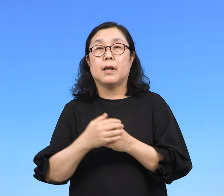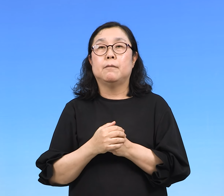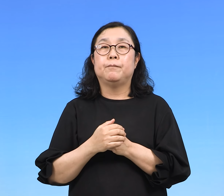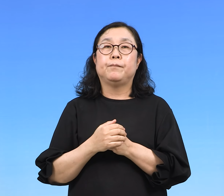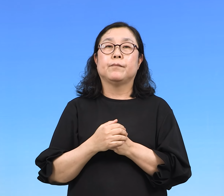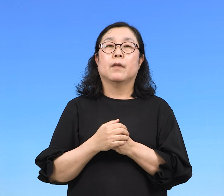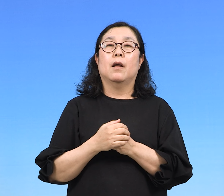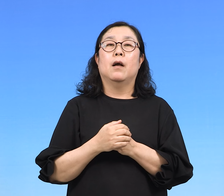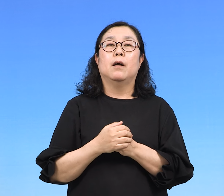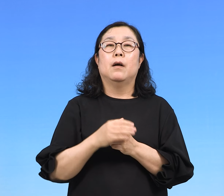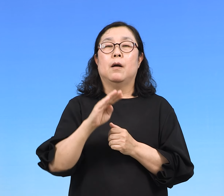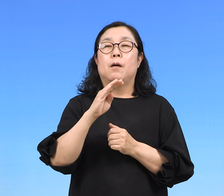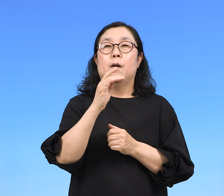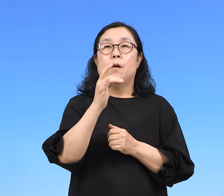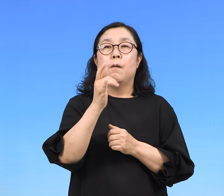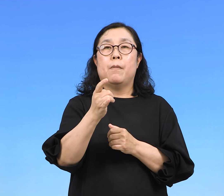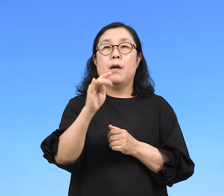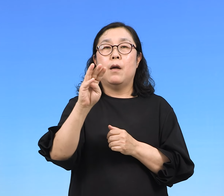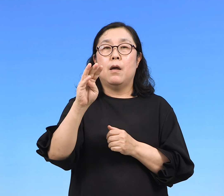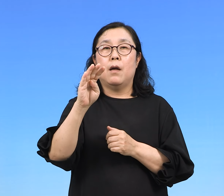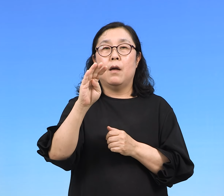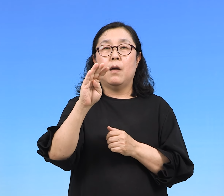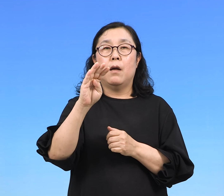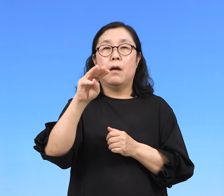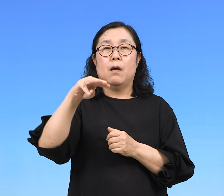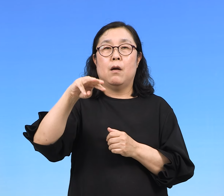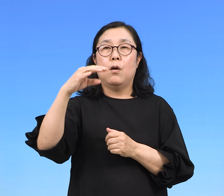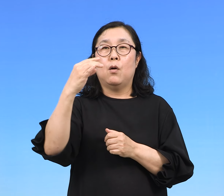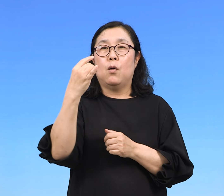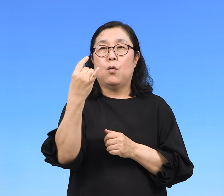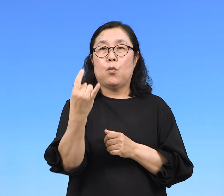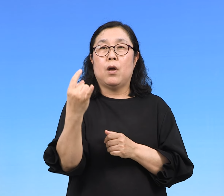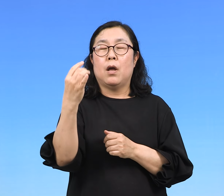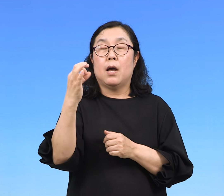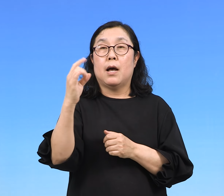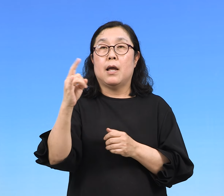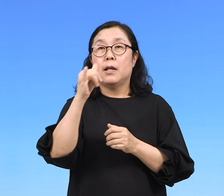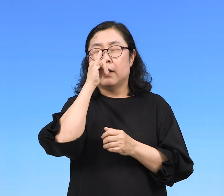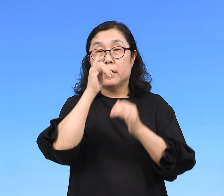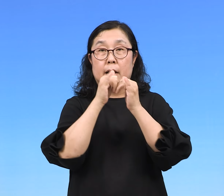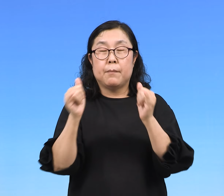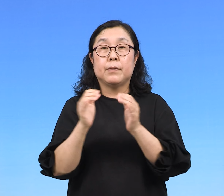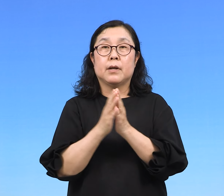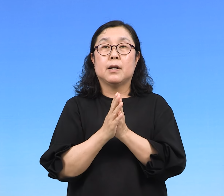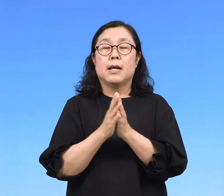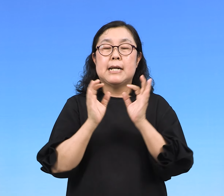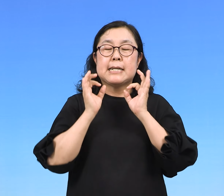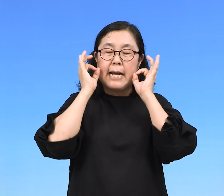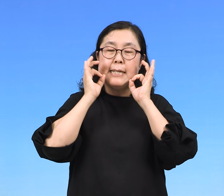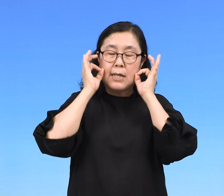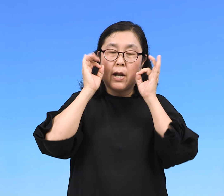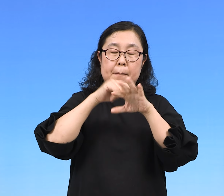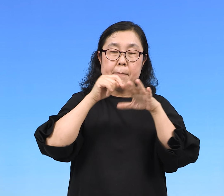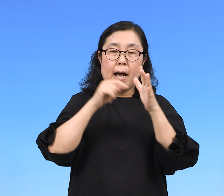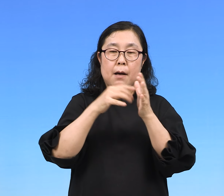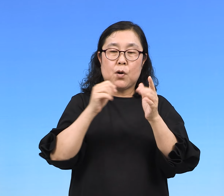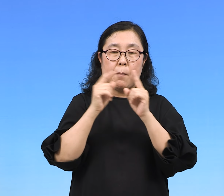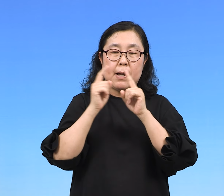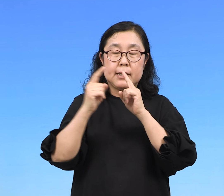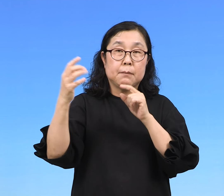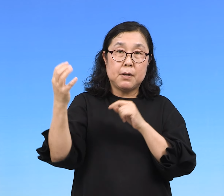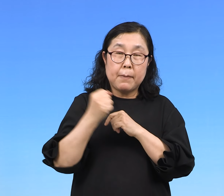다시 보십시오. 베레아에 있는 사람들은 데살로니가에 있는 사람들보다 더 너그러워서, 그 다음 보세요, 간절한